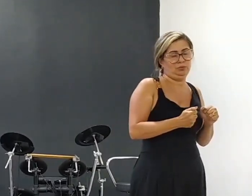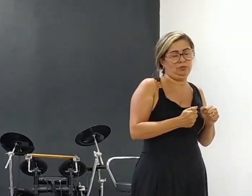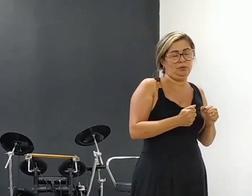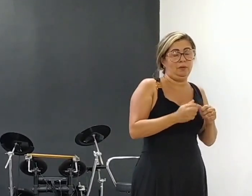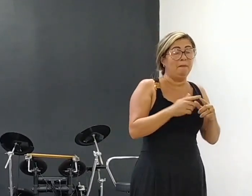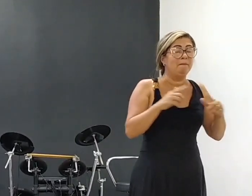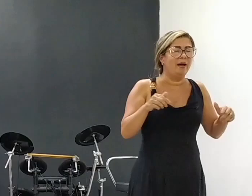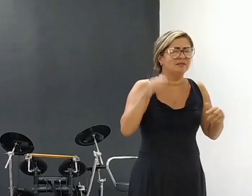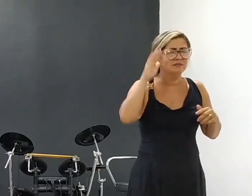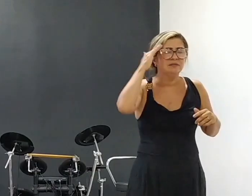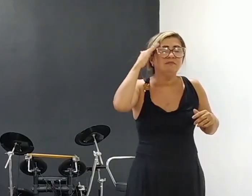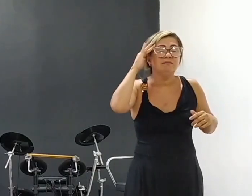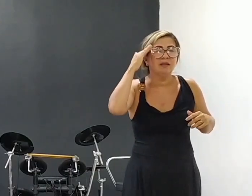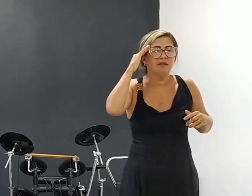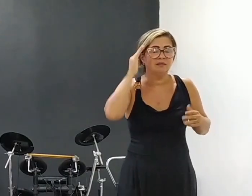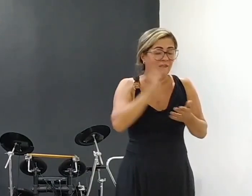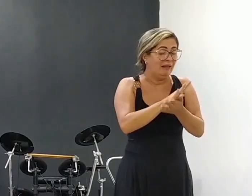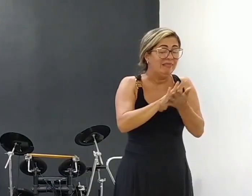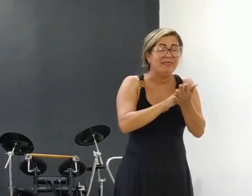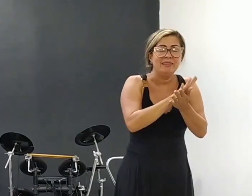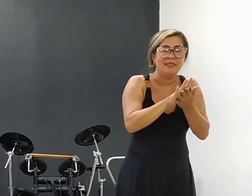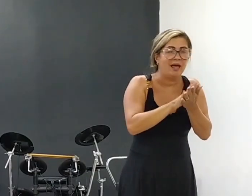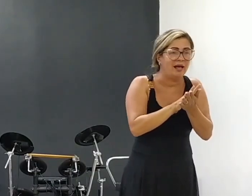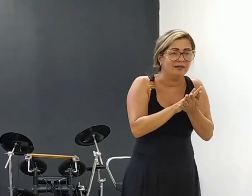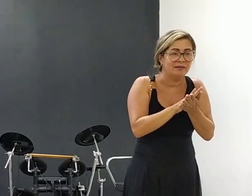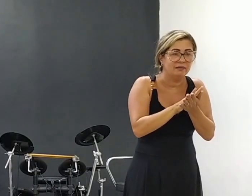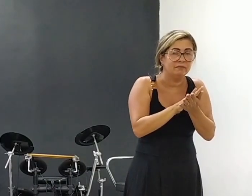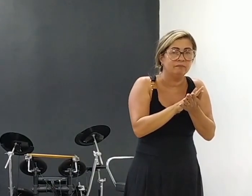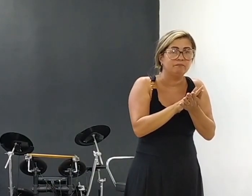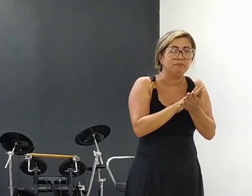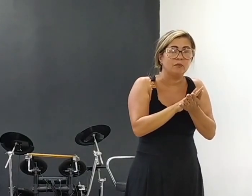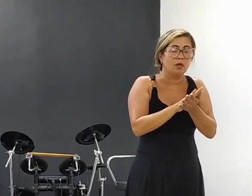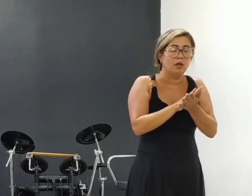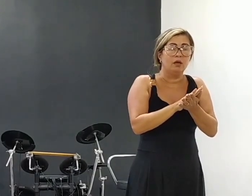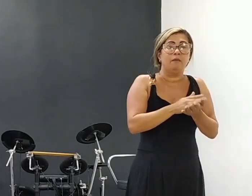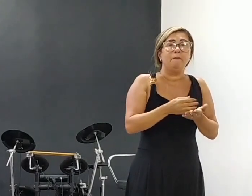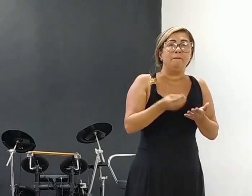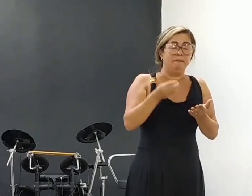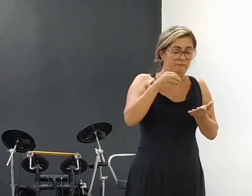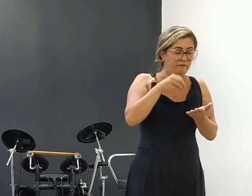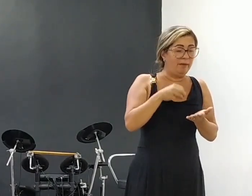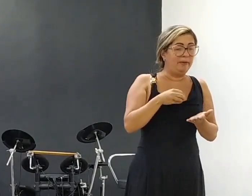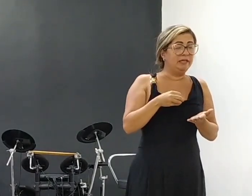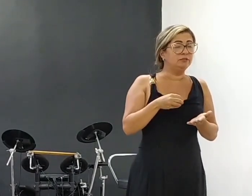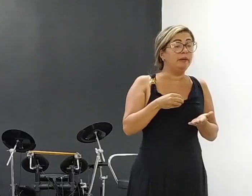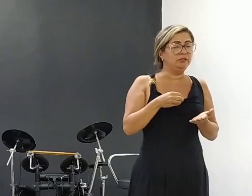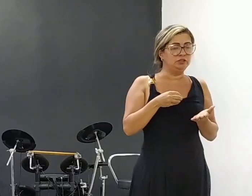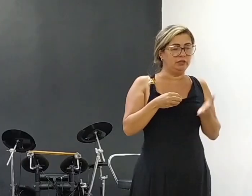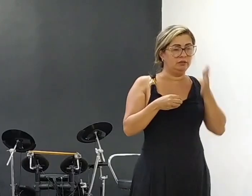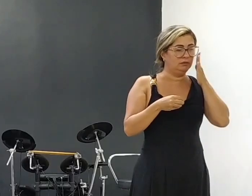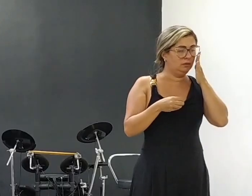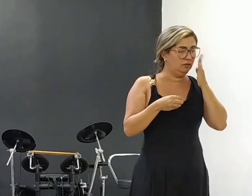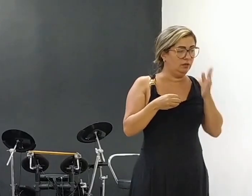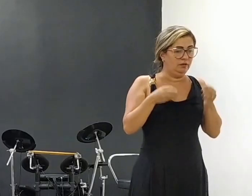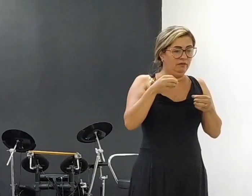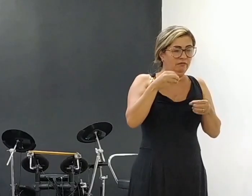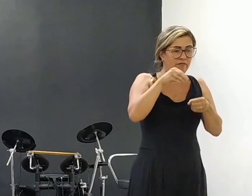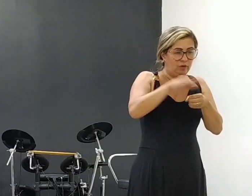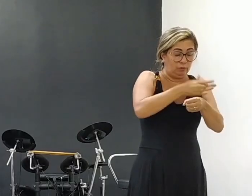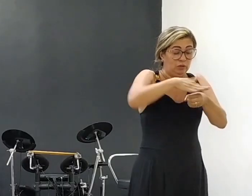entenda uma coisa: nada pode preencher o vazio que só Deus pode ocupar dentro de